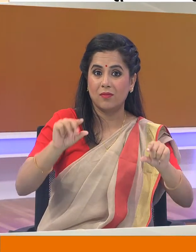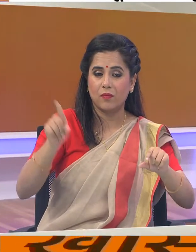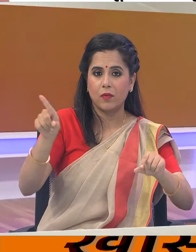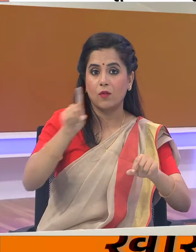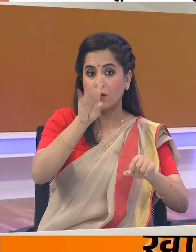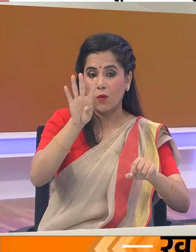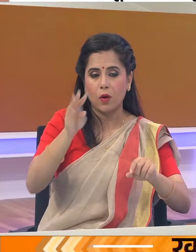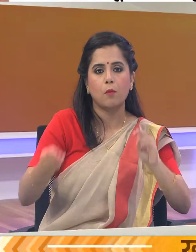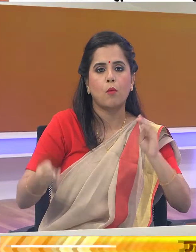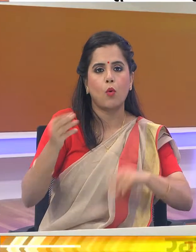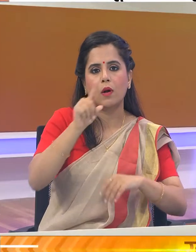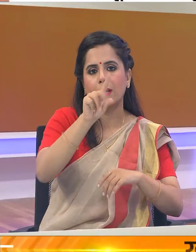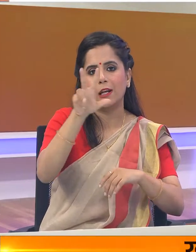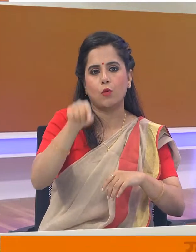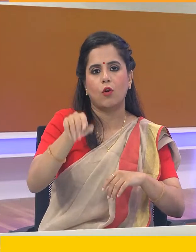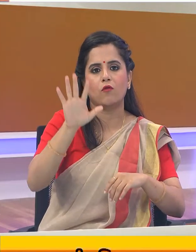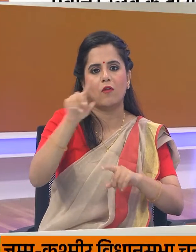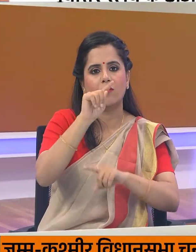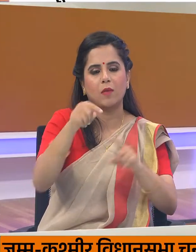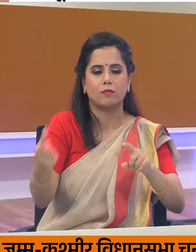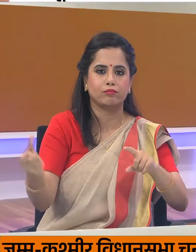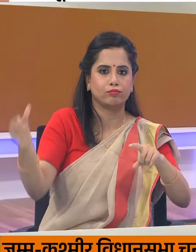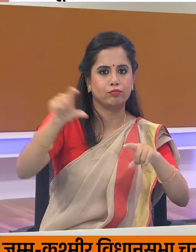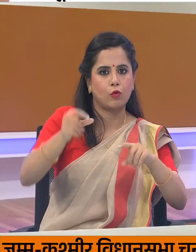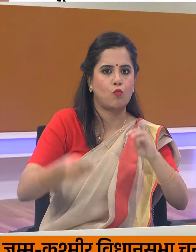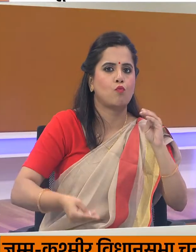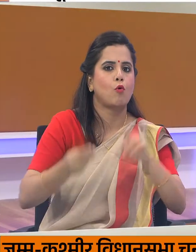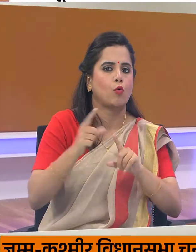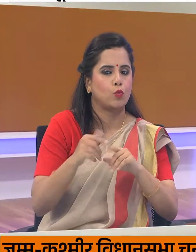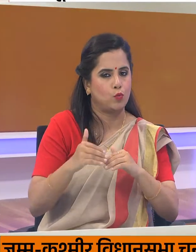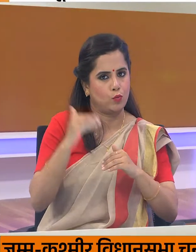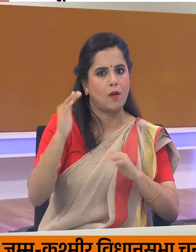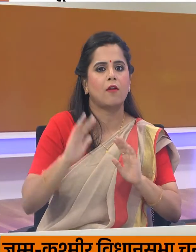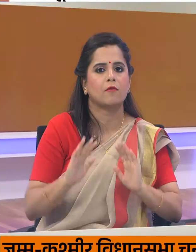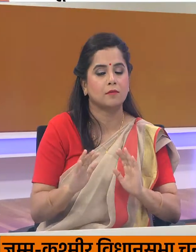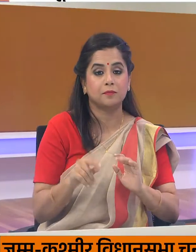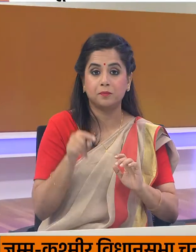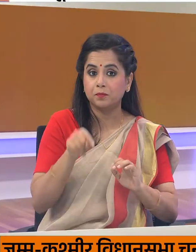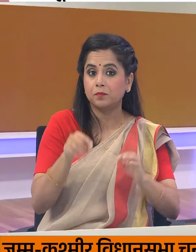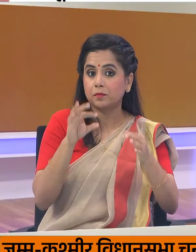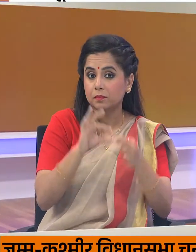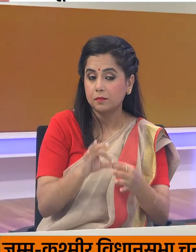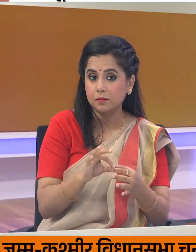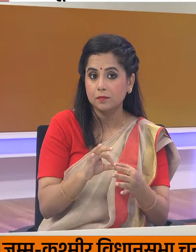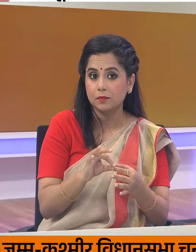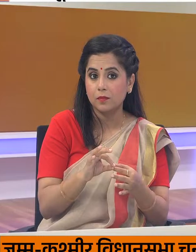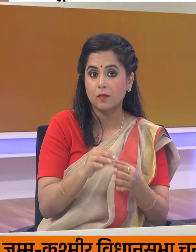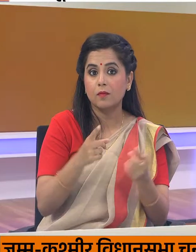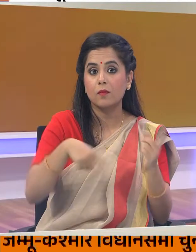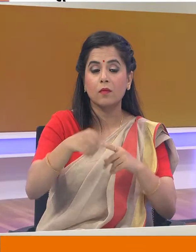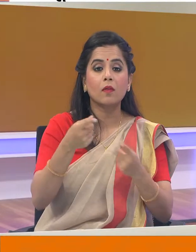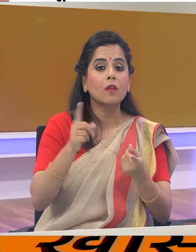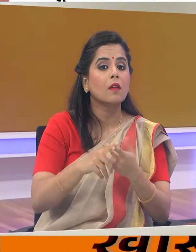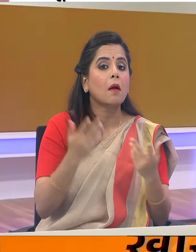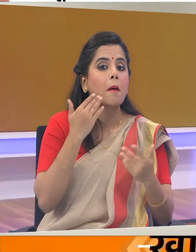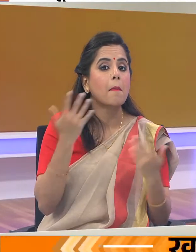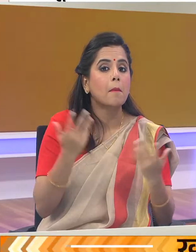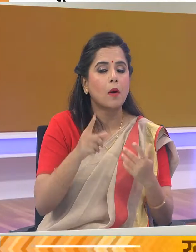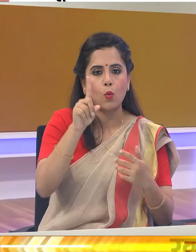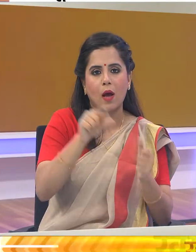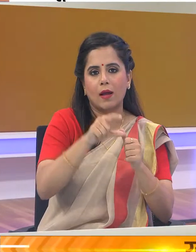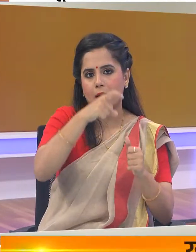14 से 18.5% तक इंक्रीज करी जाएगी। और इसको जो है लागू किया जाएगा 1